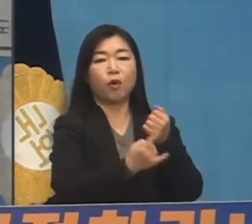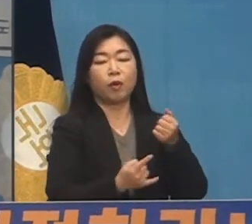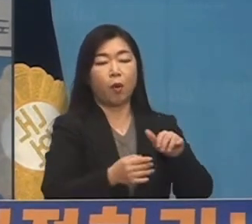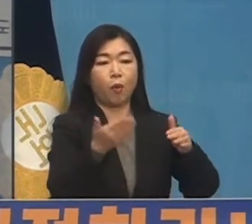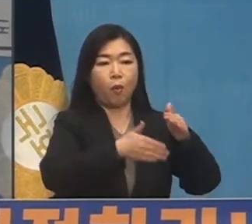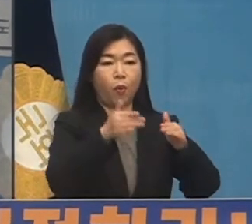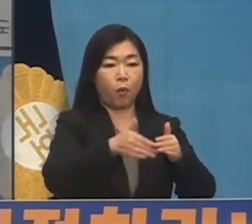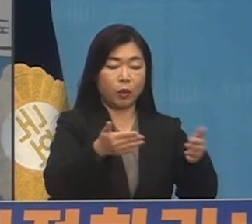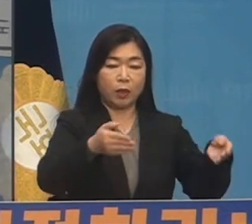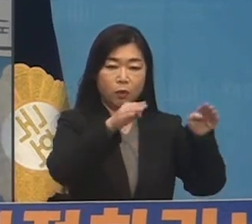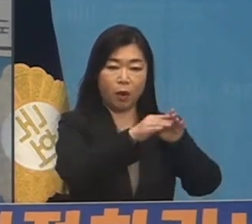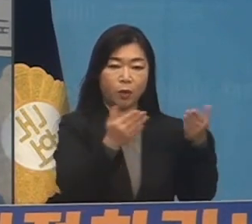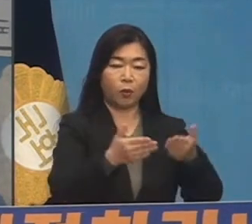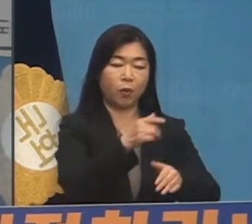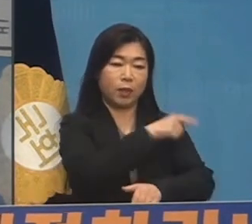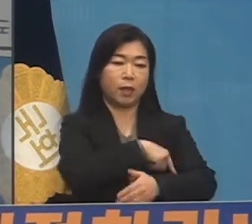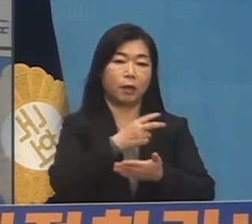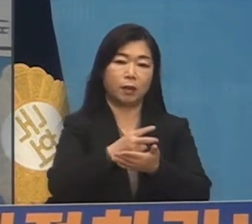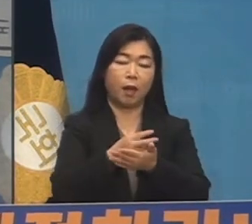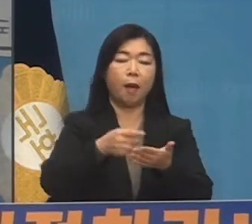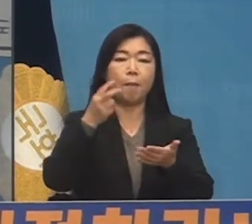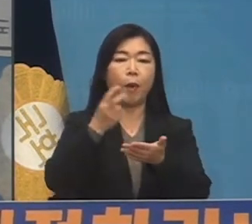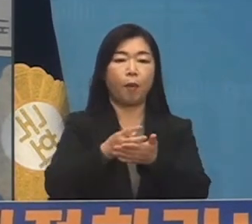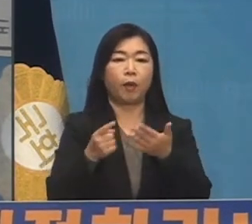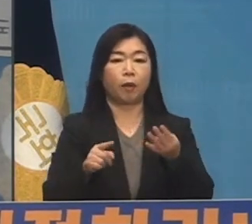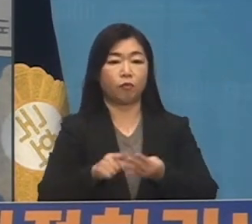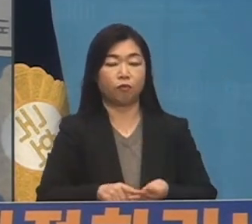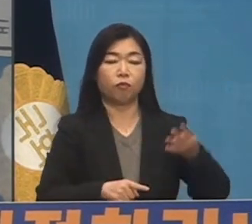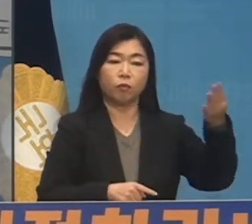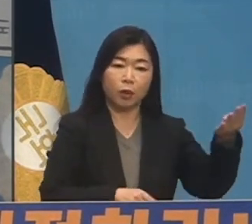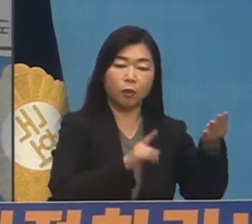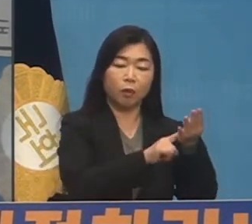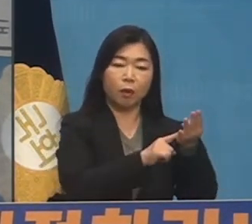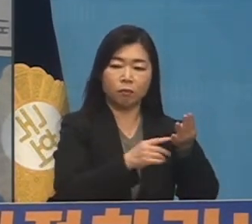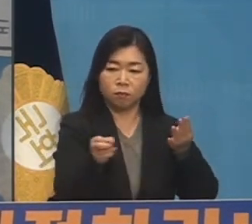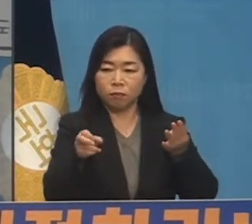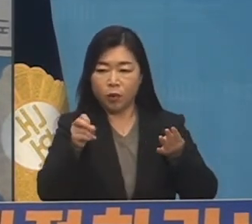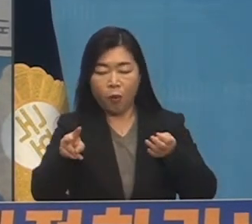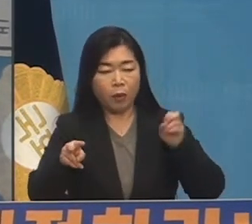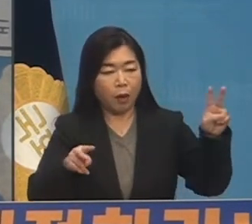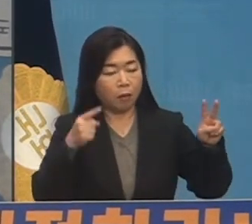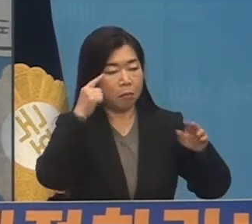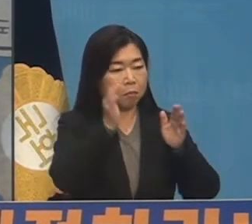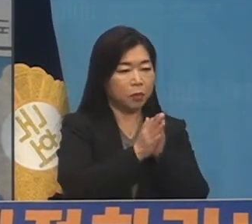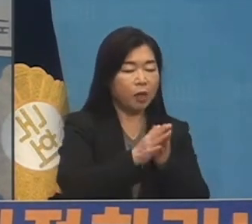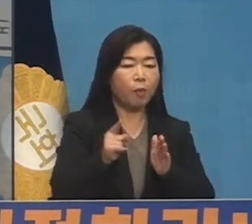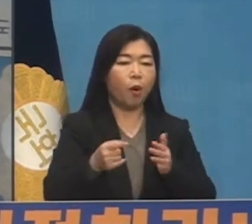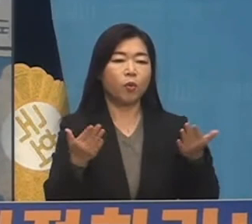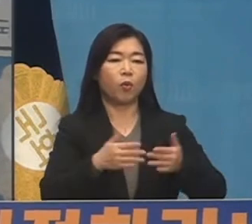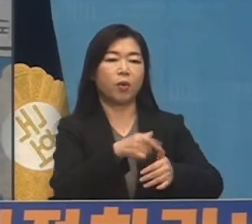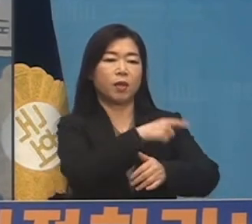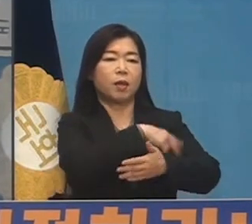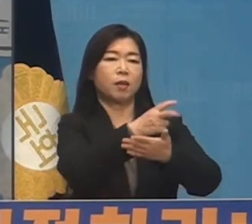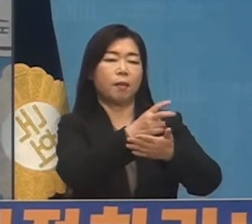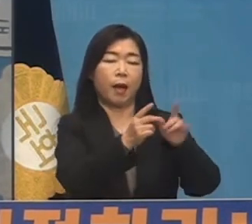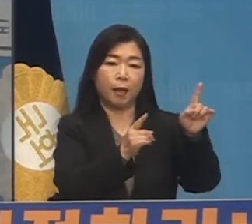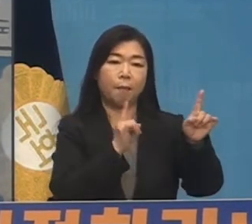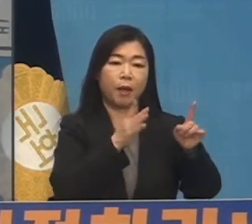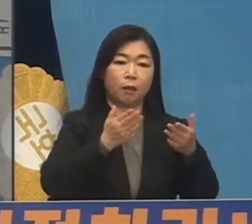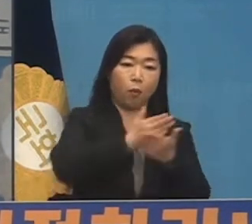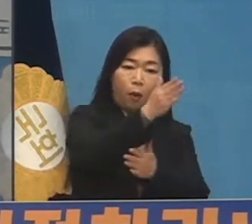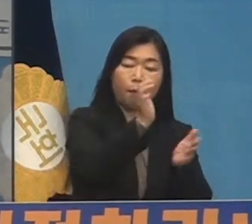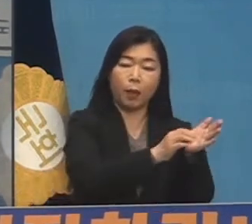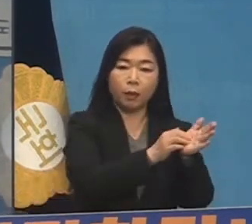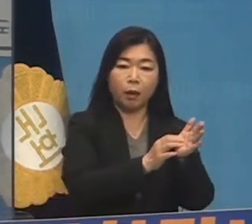공공기관 노동이사제 법안과 함께 부의하더니 양당이 짜고치는 고스톱처럼 노동이사제 법안만